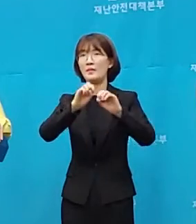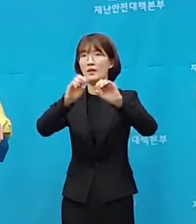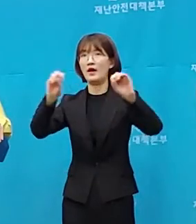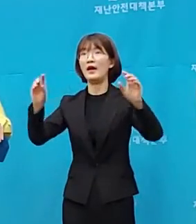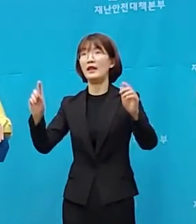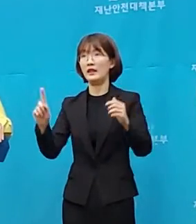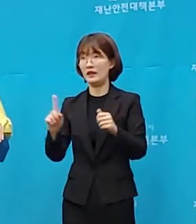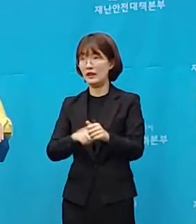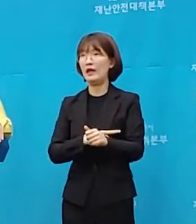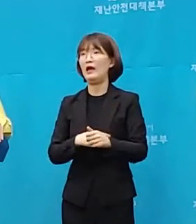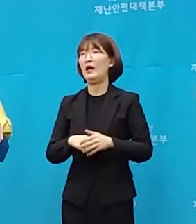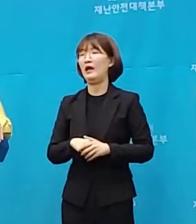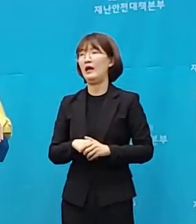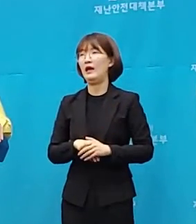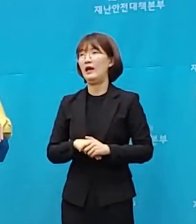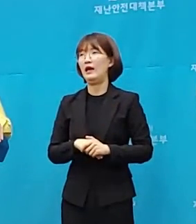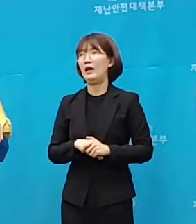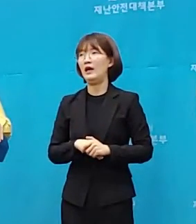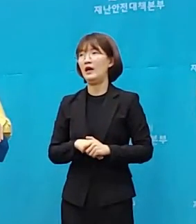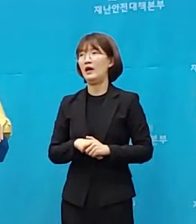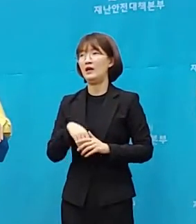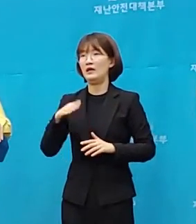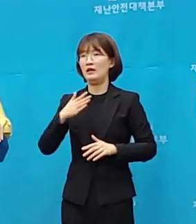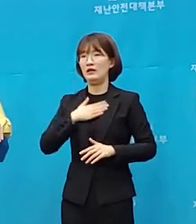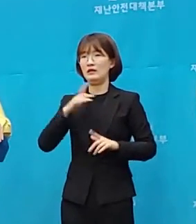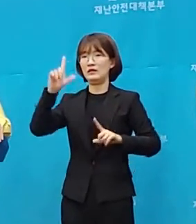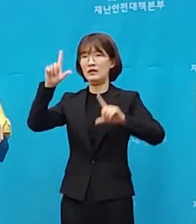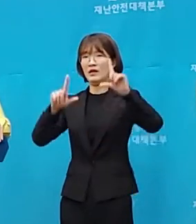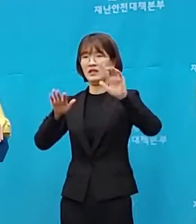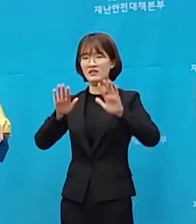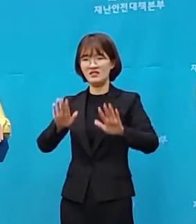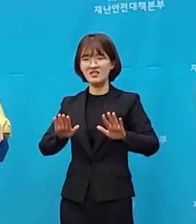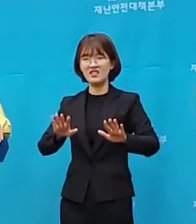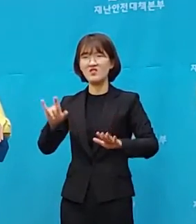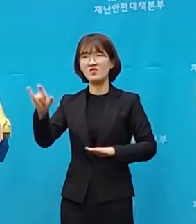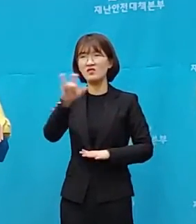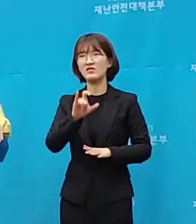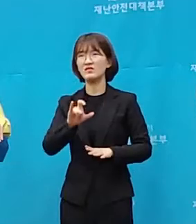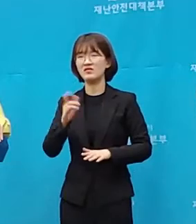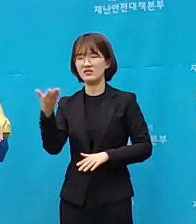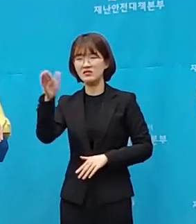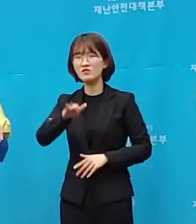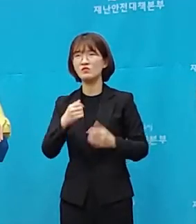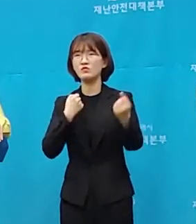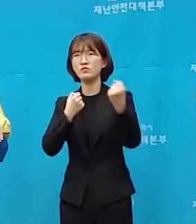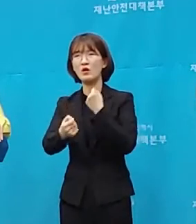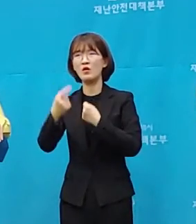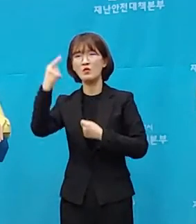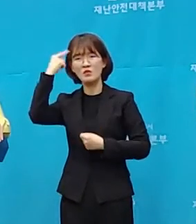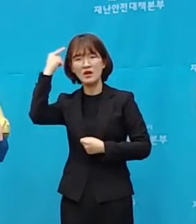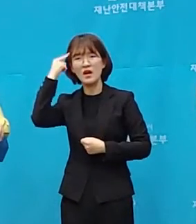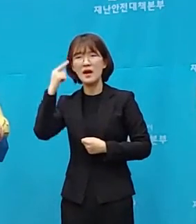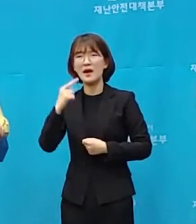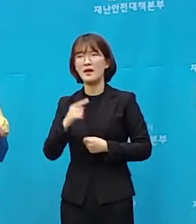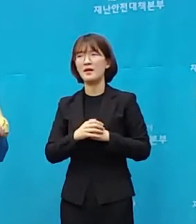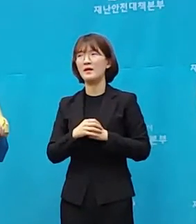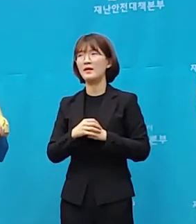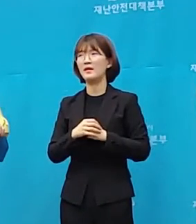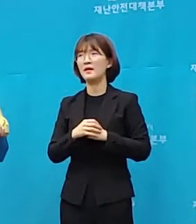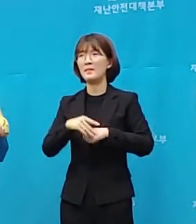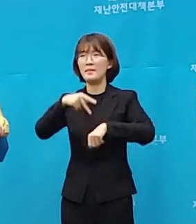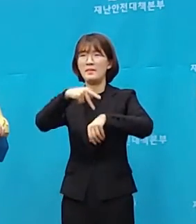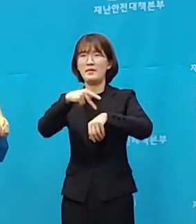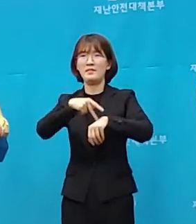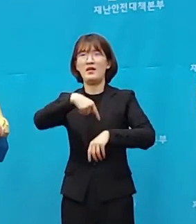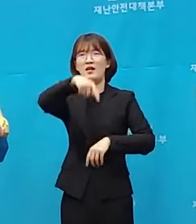보니까 이분이 이제 이런 상황에서 이제 필리핀 여행을 갔다 온 이유를 가지고 이제 악플에 지금 많이